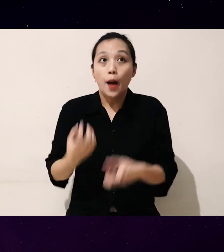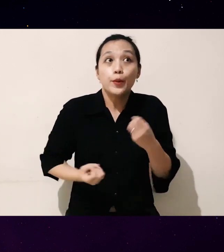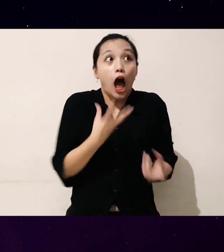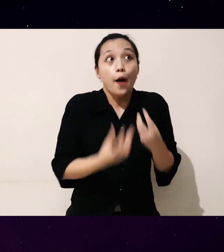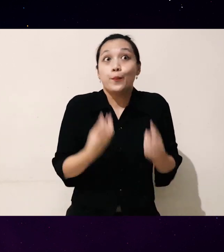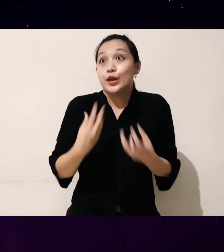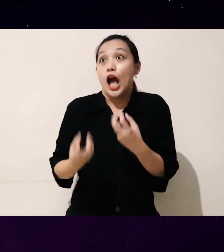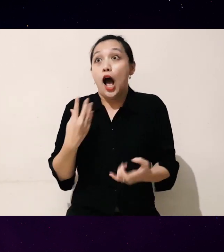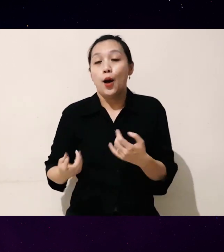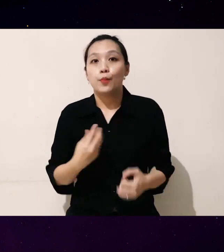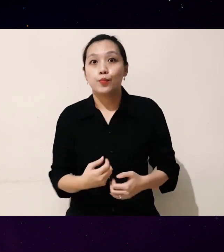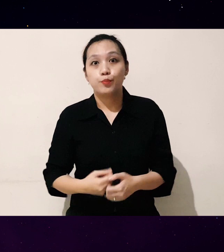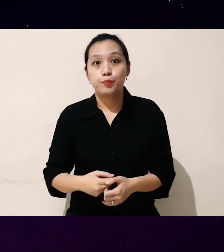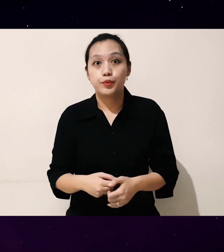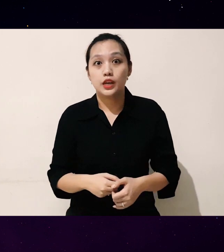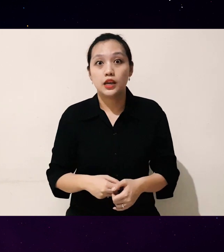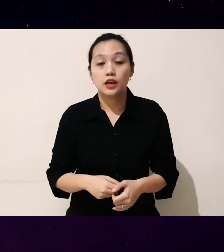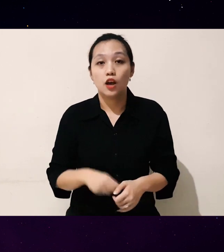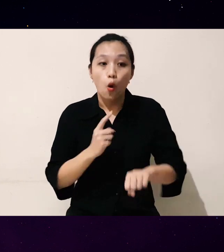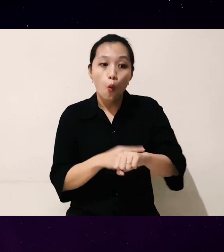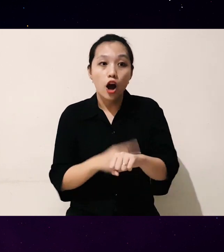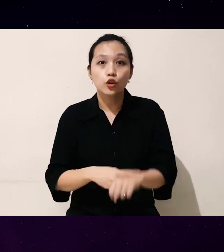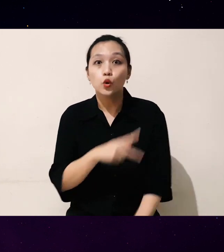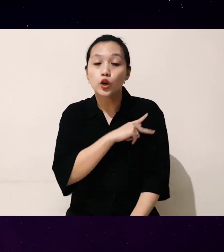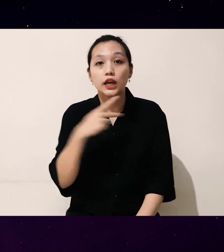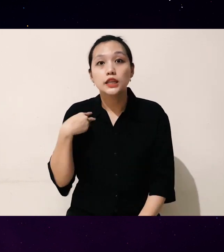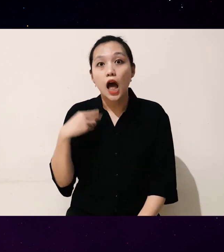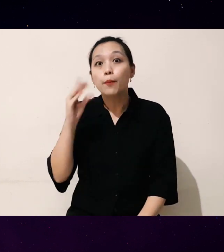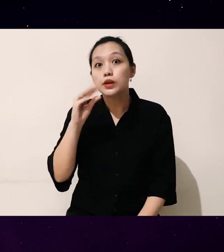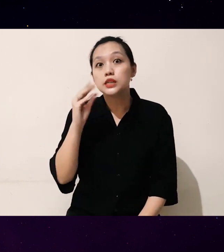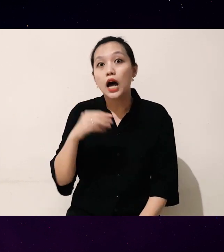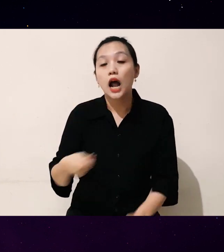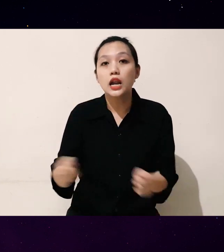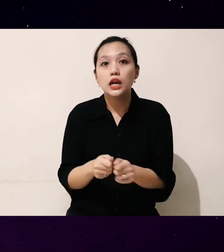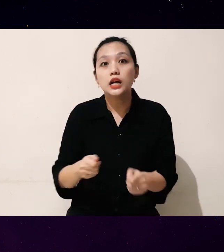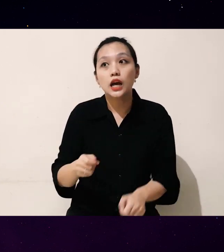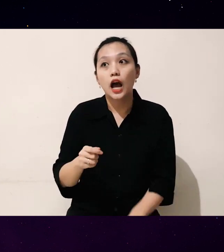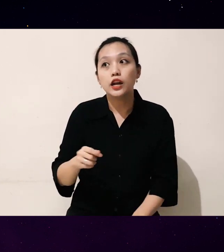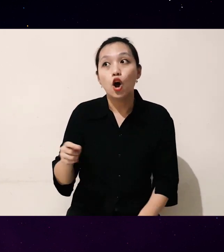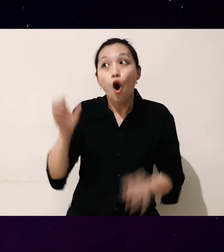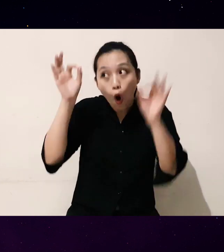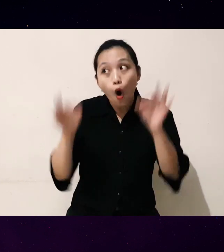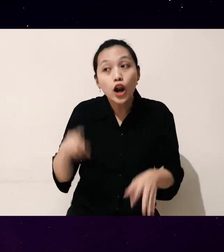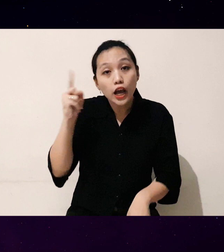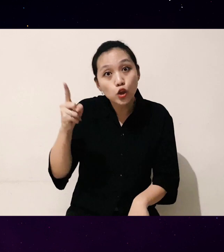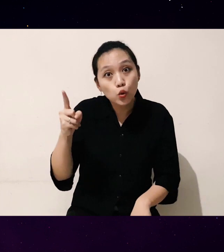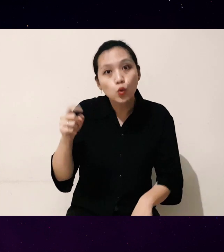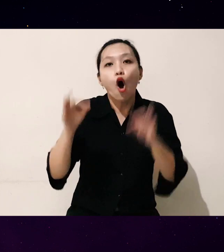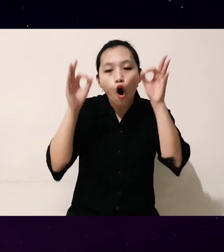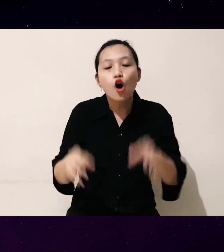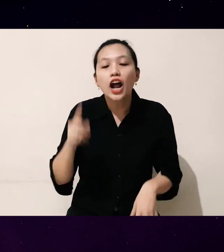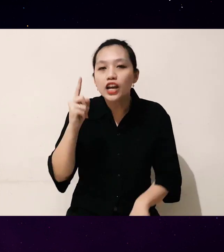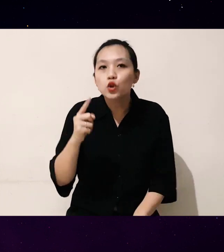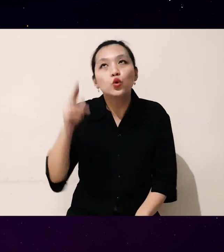berkobar-kobar ketika Ia berbicara dengan kita di tengah jalan dan ketika Ia menerangkan kitab suci kepada kita?" Yesus